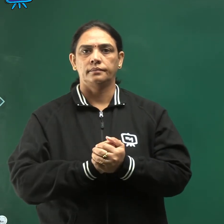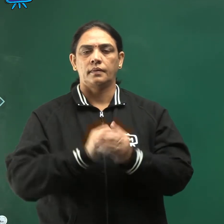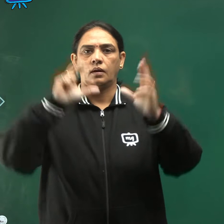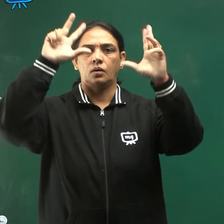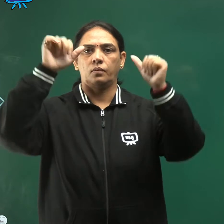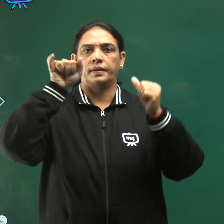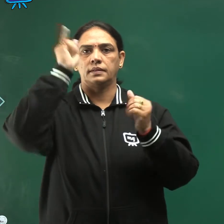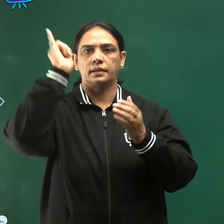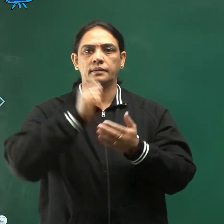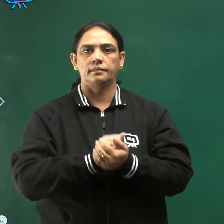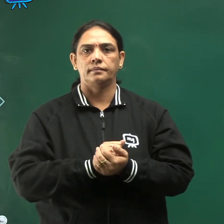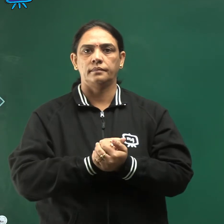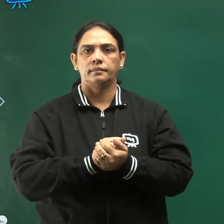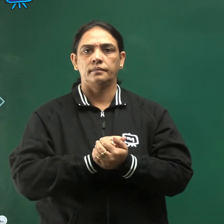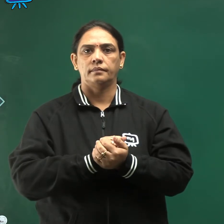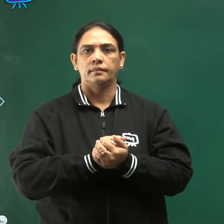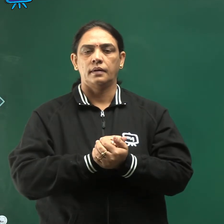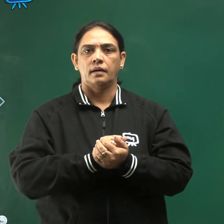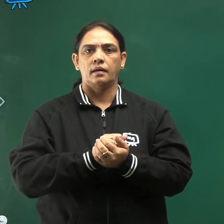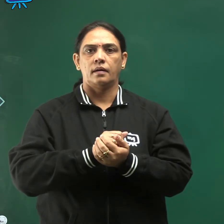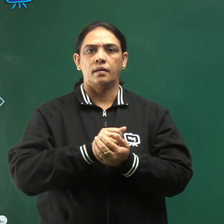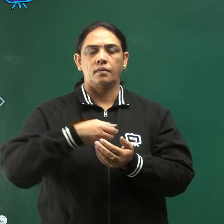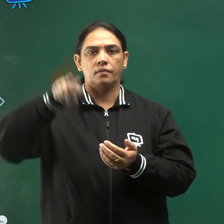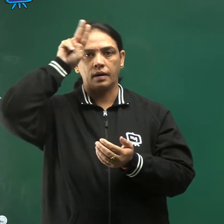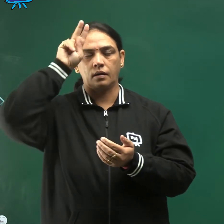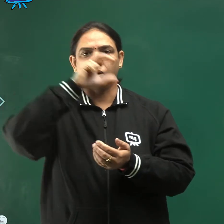अध्याय 6 वर्ग और